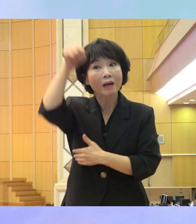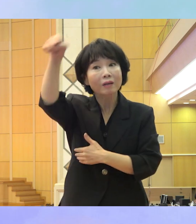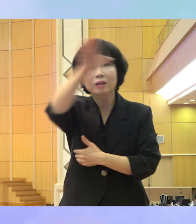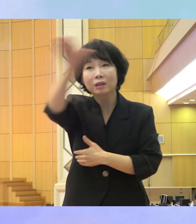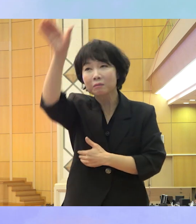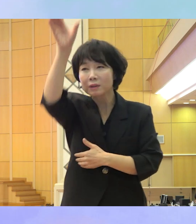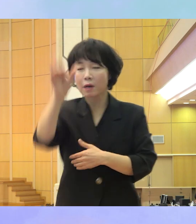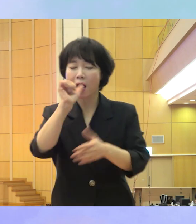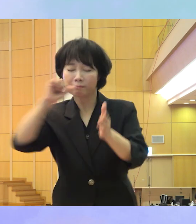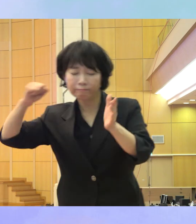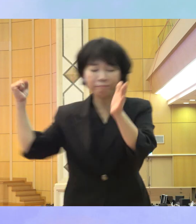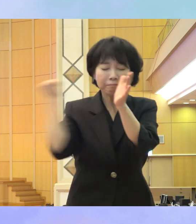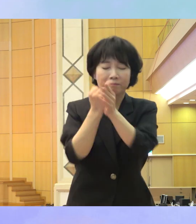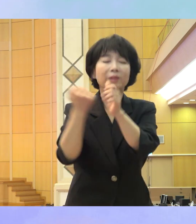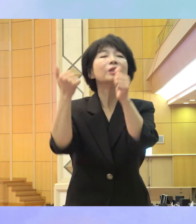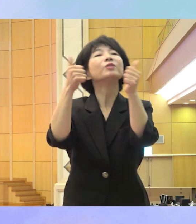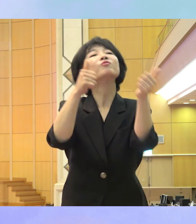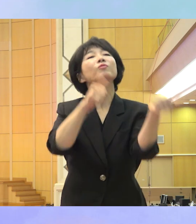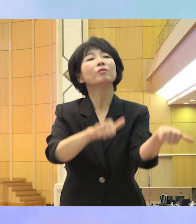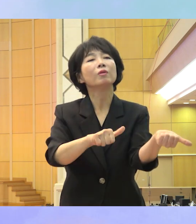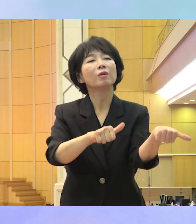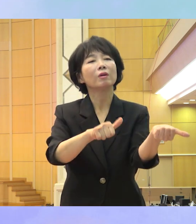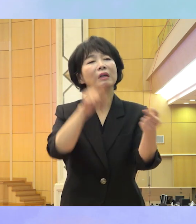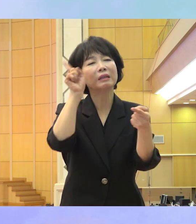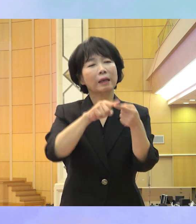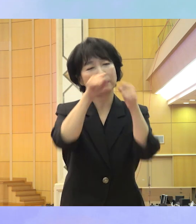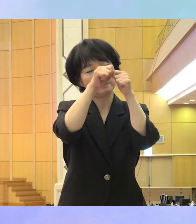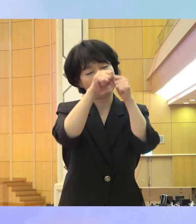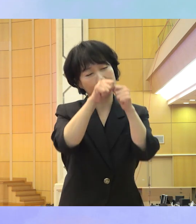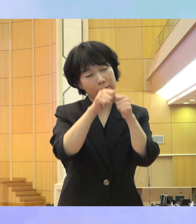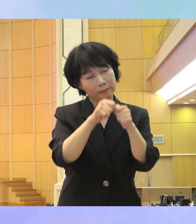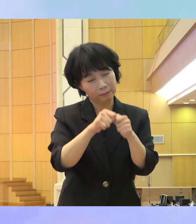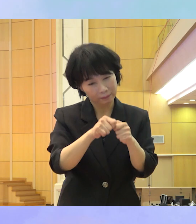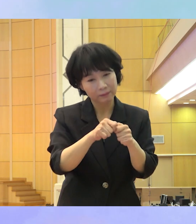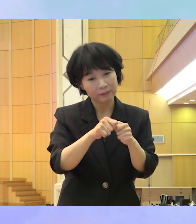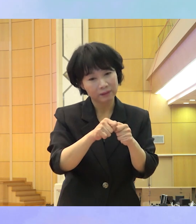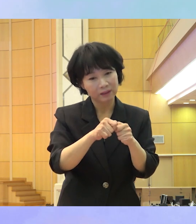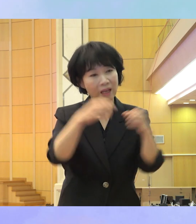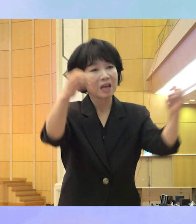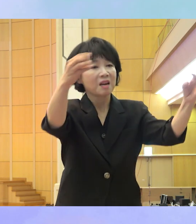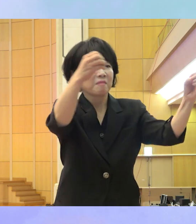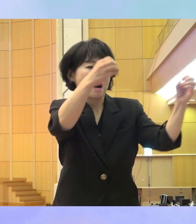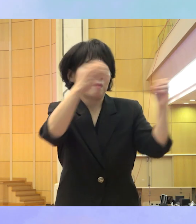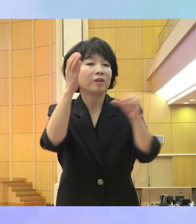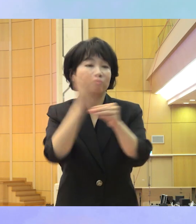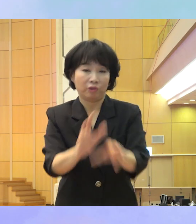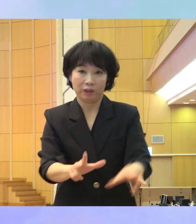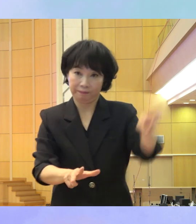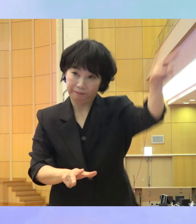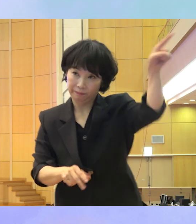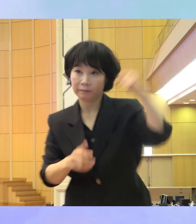십자가에 못 박아 죽으실 것에 대해서 별세하실 것을 말할세 그랬잖아.